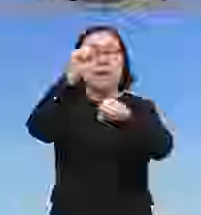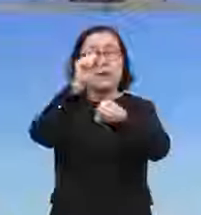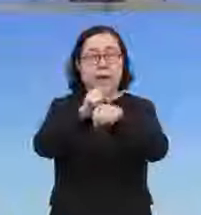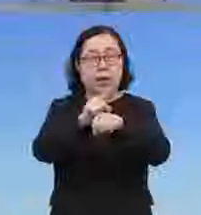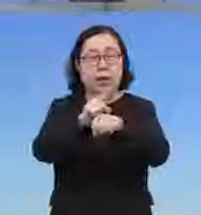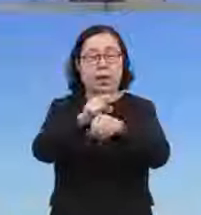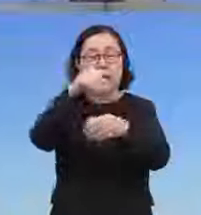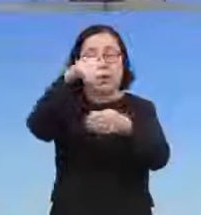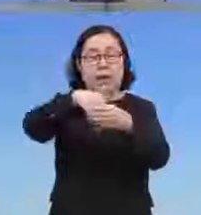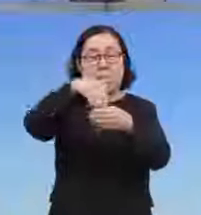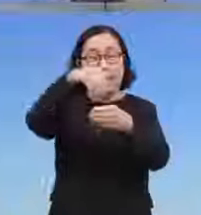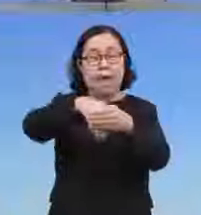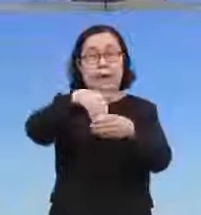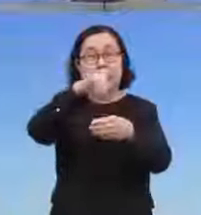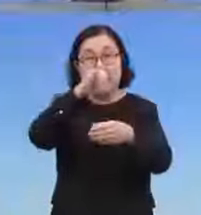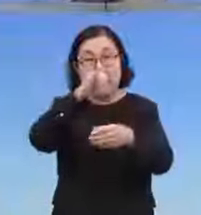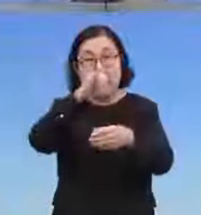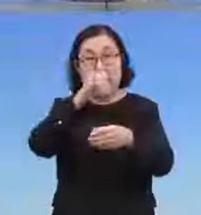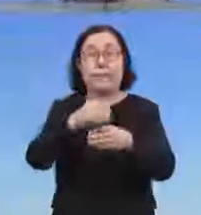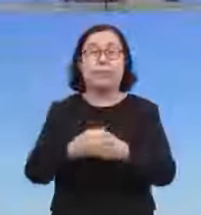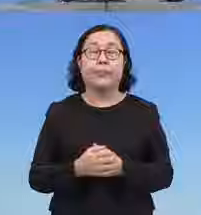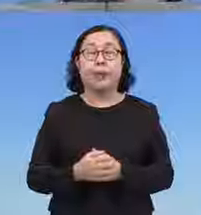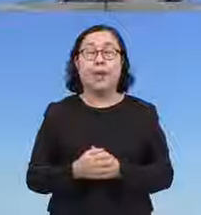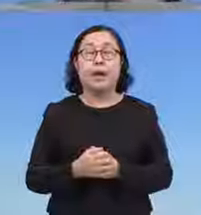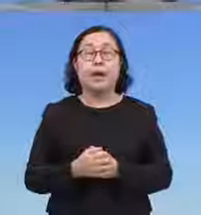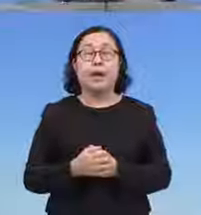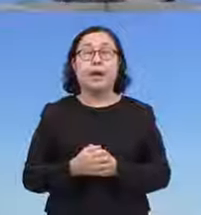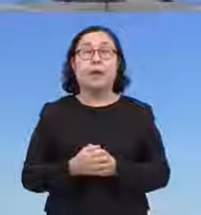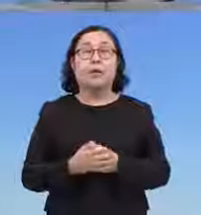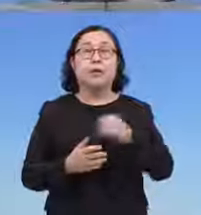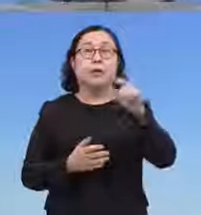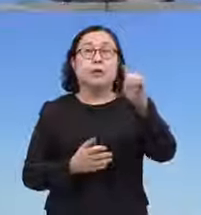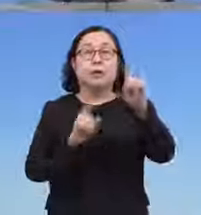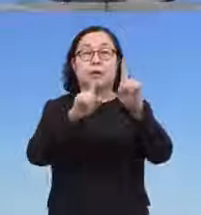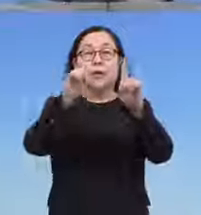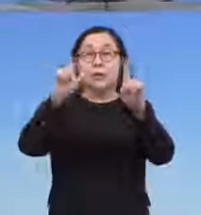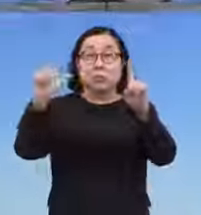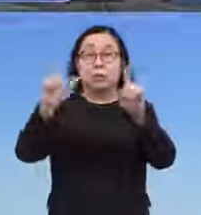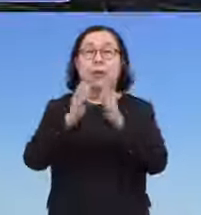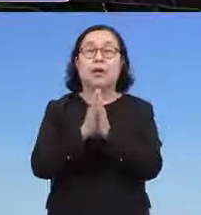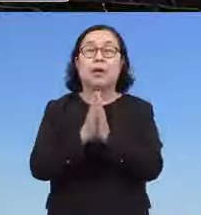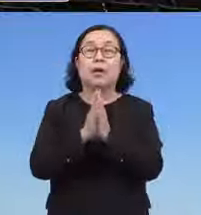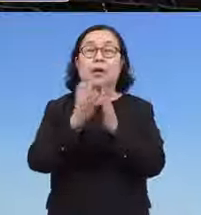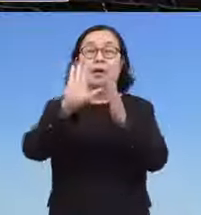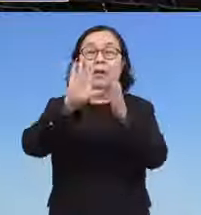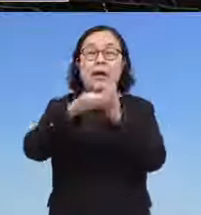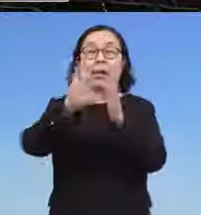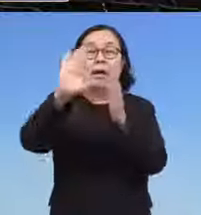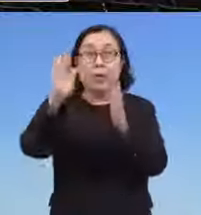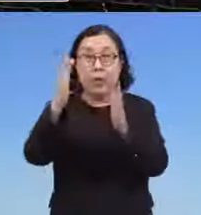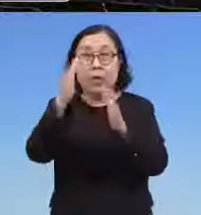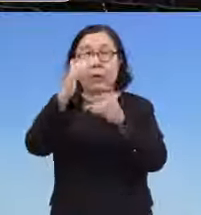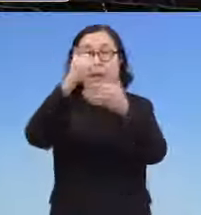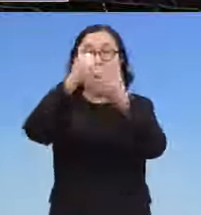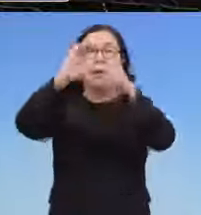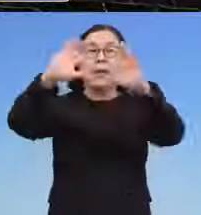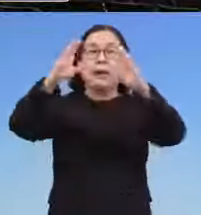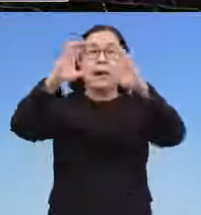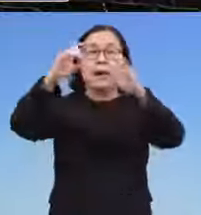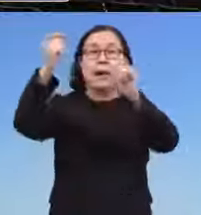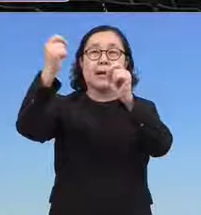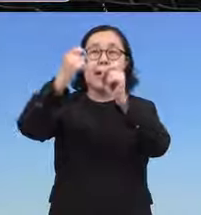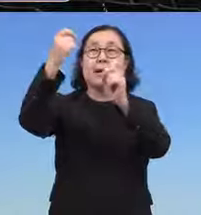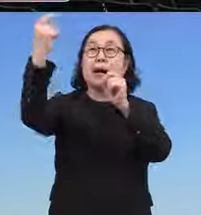어떤 성격이 내포되어 있는가가 여기에 드러나 있습니다. 15절을 다시 보시겠습니까? 이르시되 때가